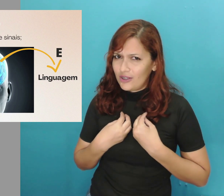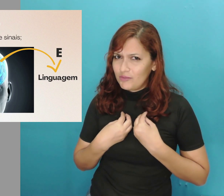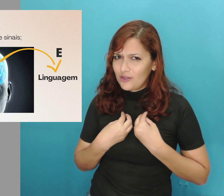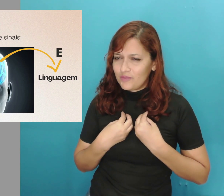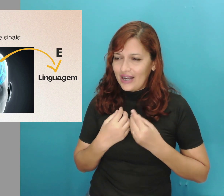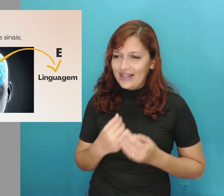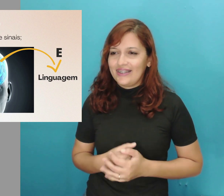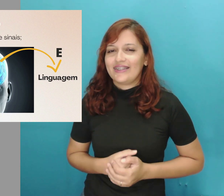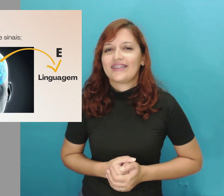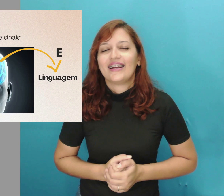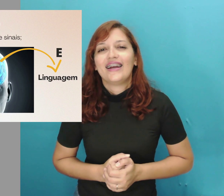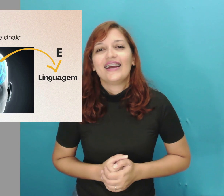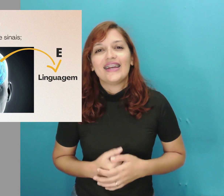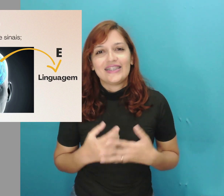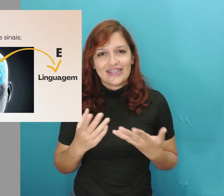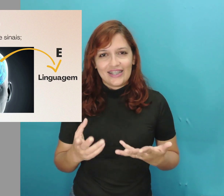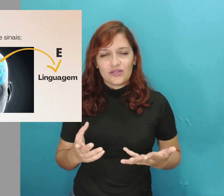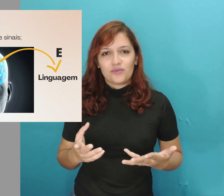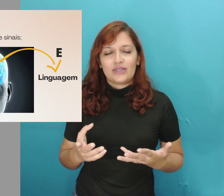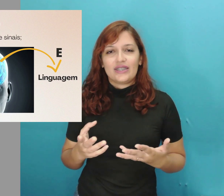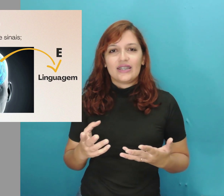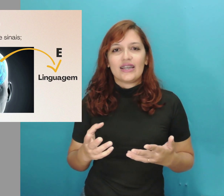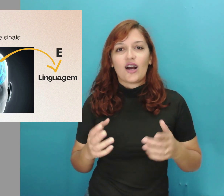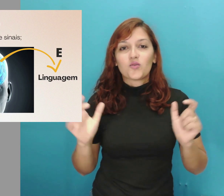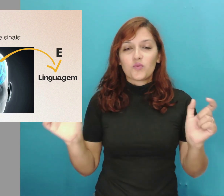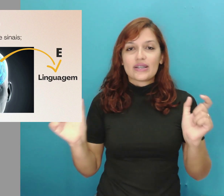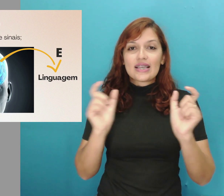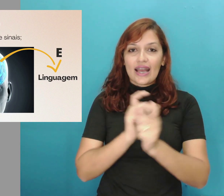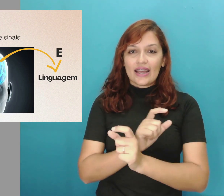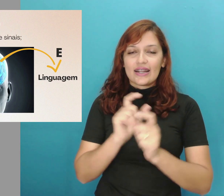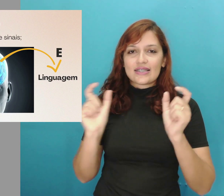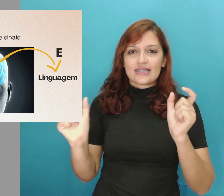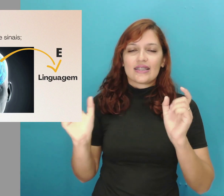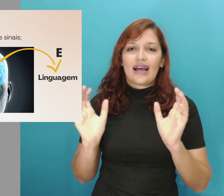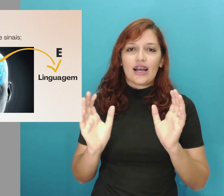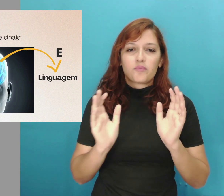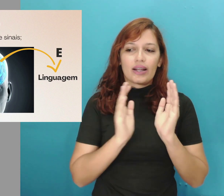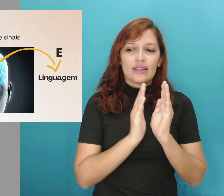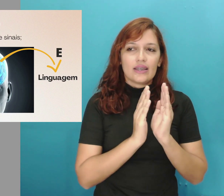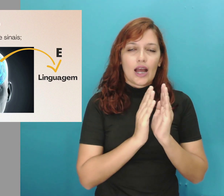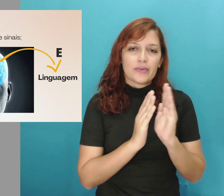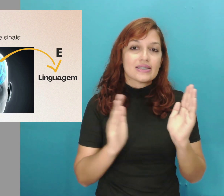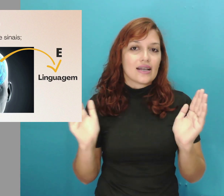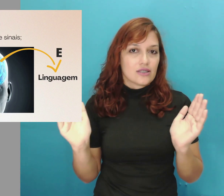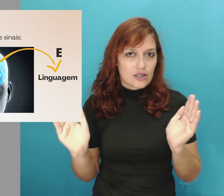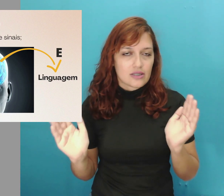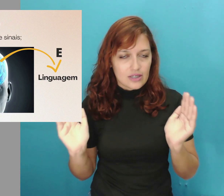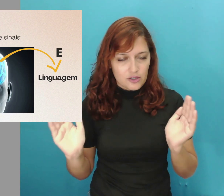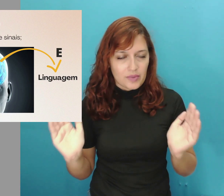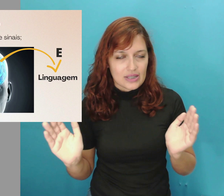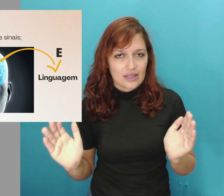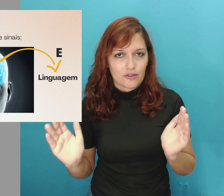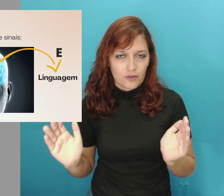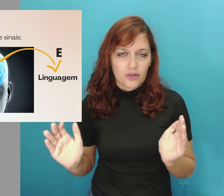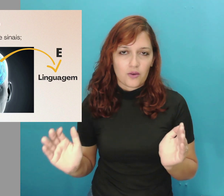me comprar? Entendeu? Que algumas regras, para que a mensagem seja passada da forma